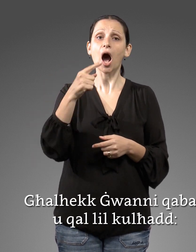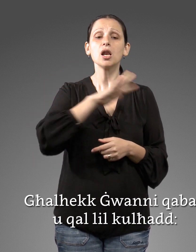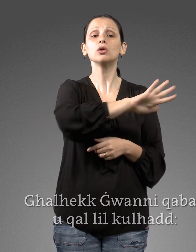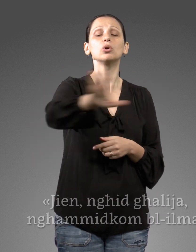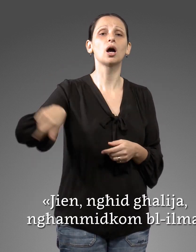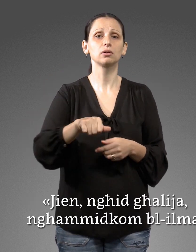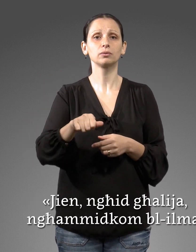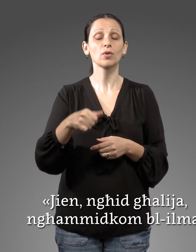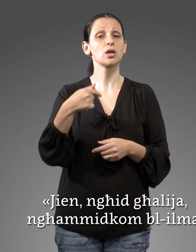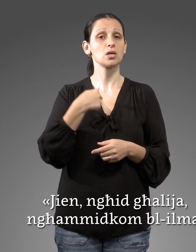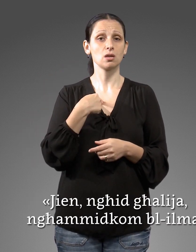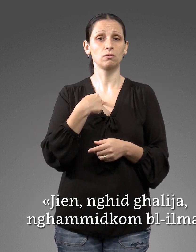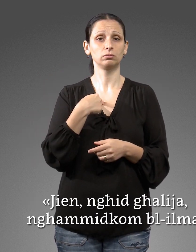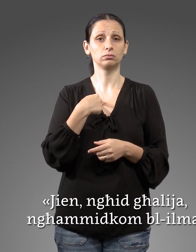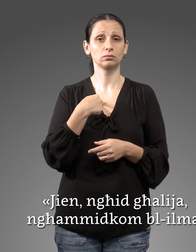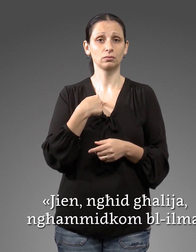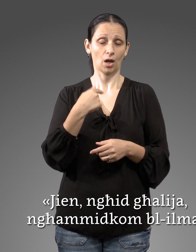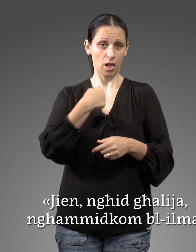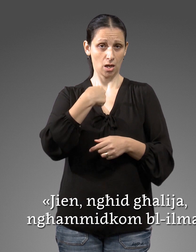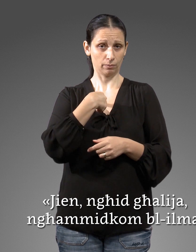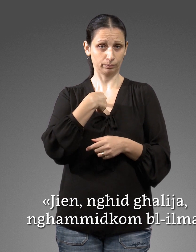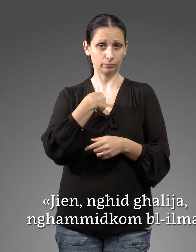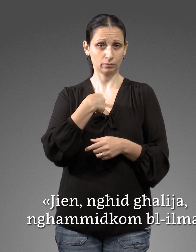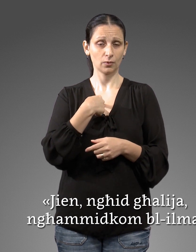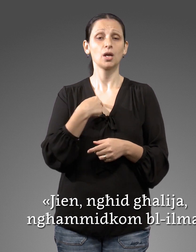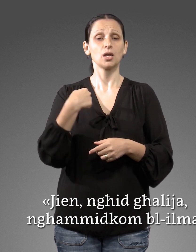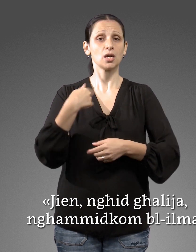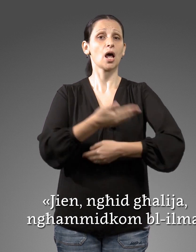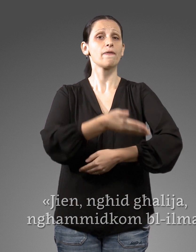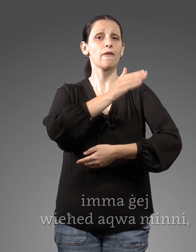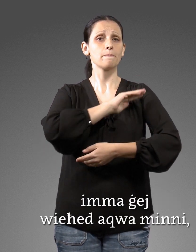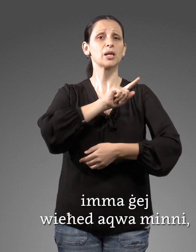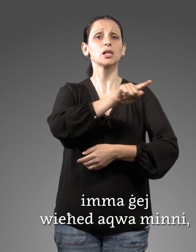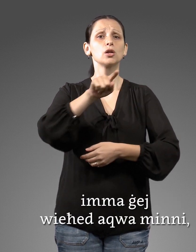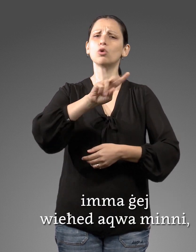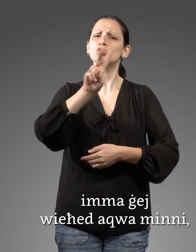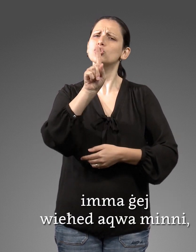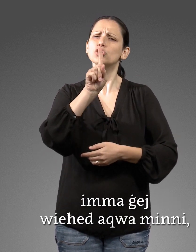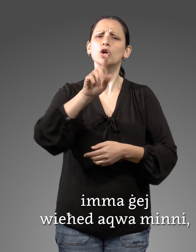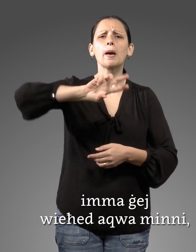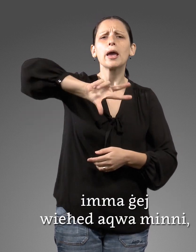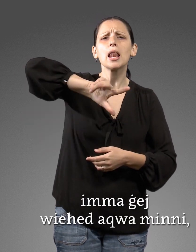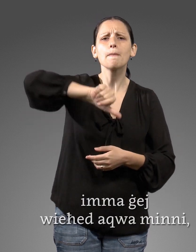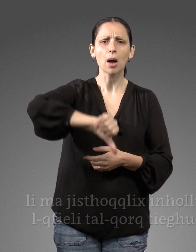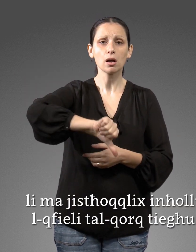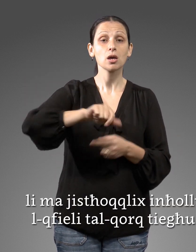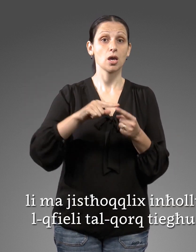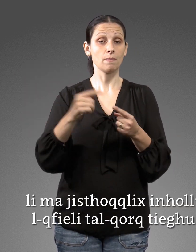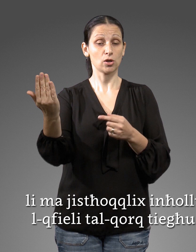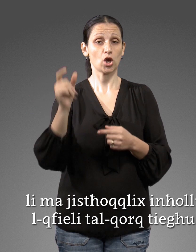Ijen, nejtalija Na' mid-kom bil-ma Ima ġejwi ħataqwa minni Li ma' jistok